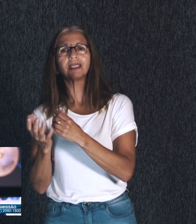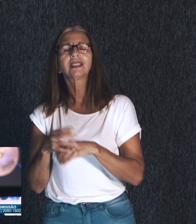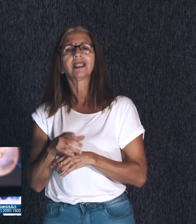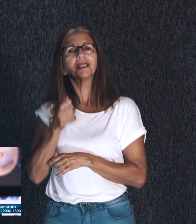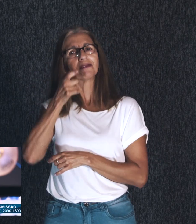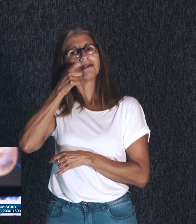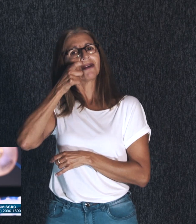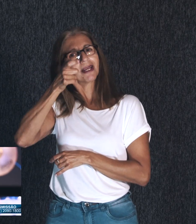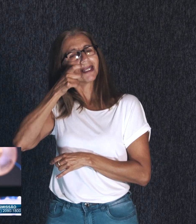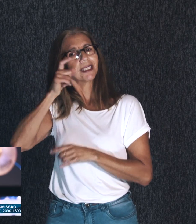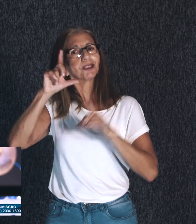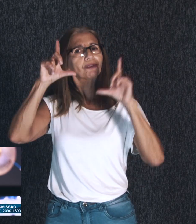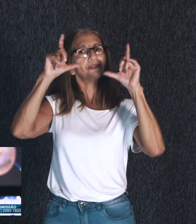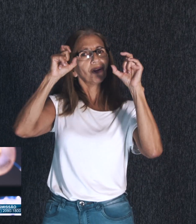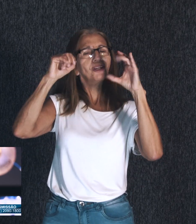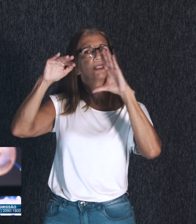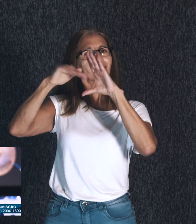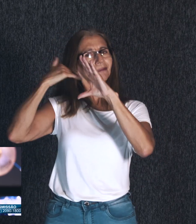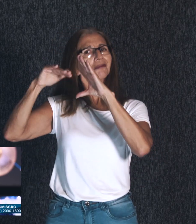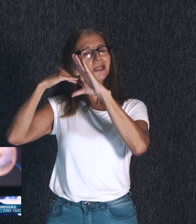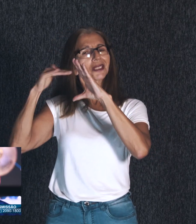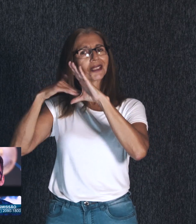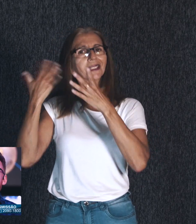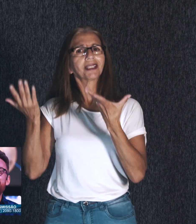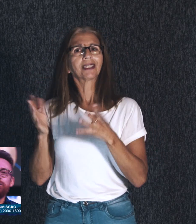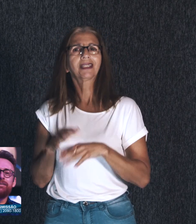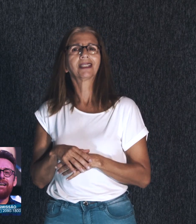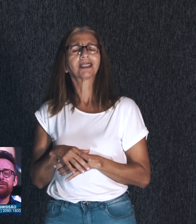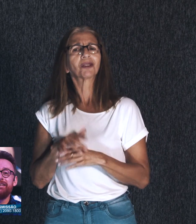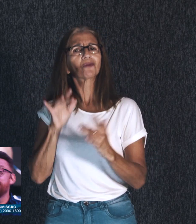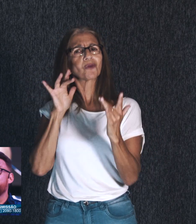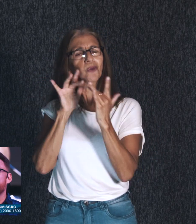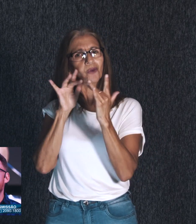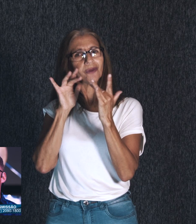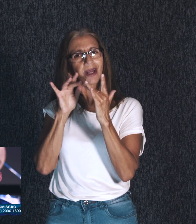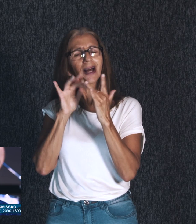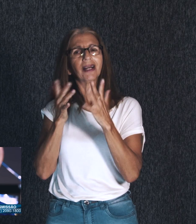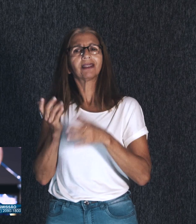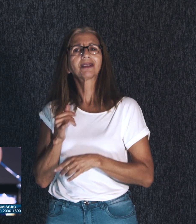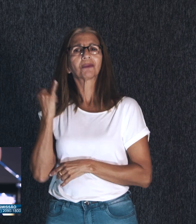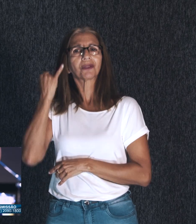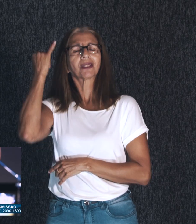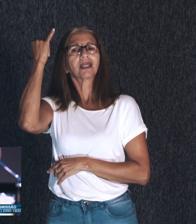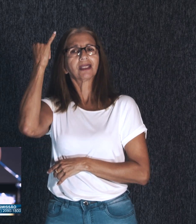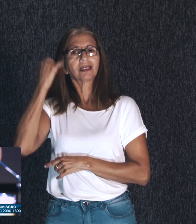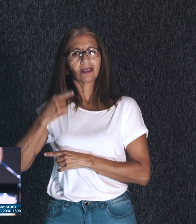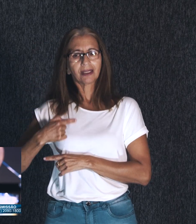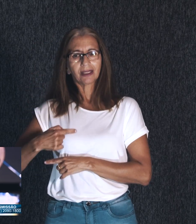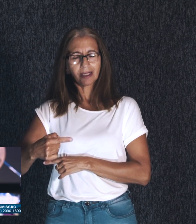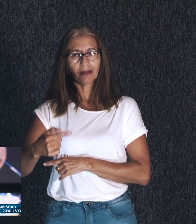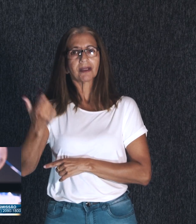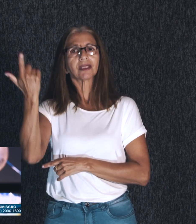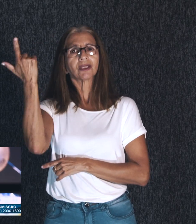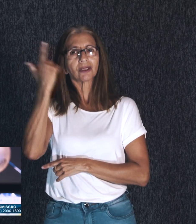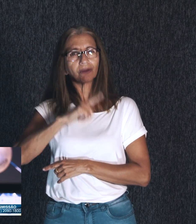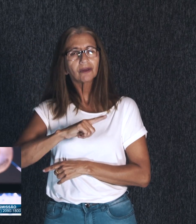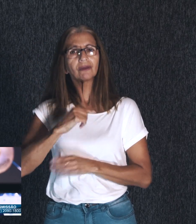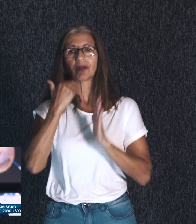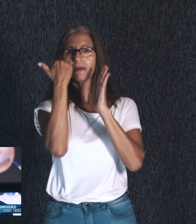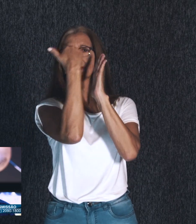aqui esse nosso encontro. Envie fotos para nós. Vamos manter esse contato. Lembrando a vocês que durante essa semana nós temos uma